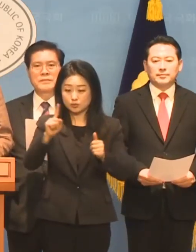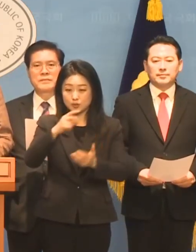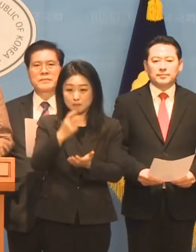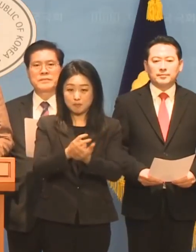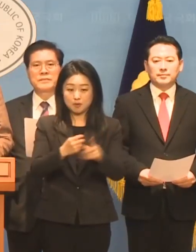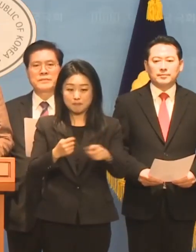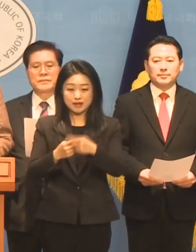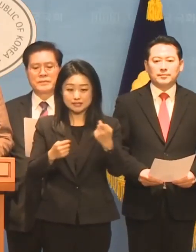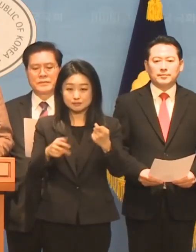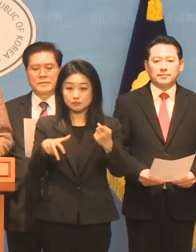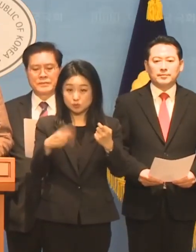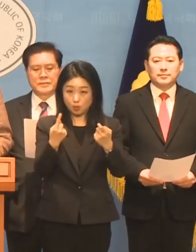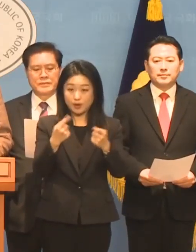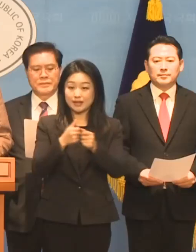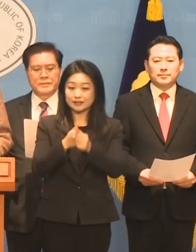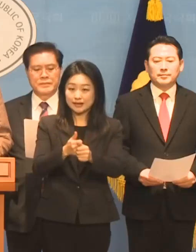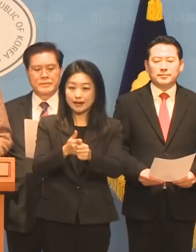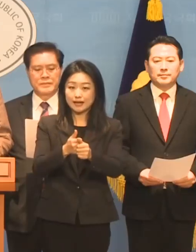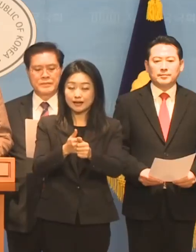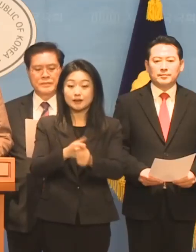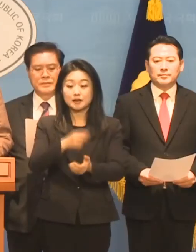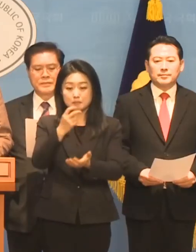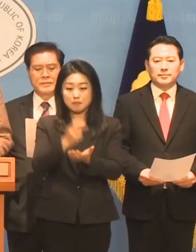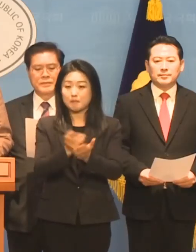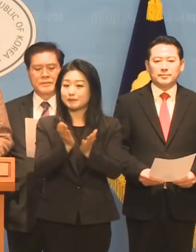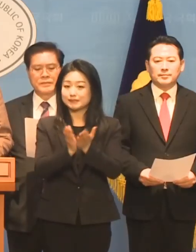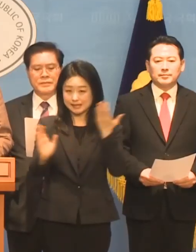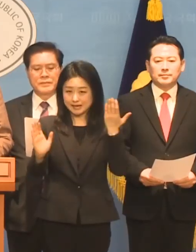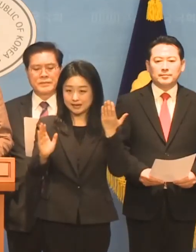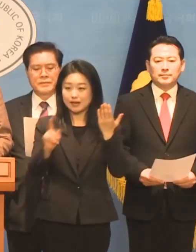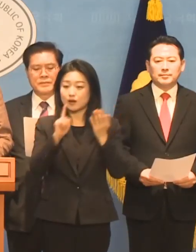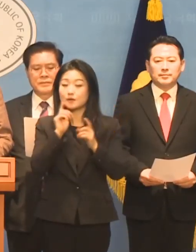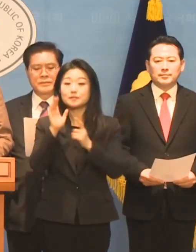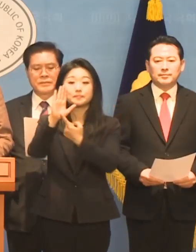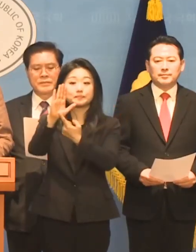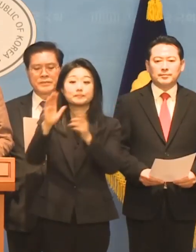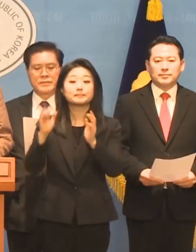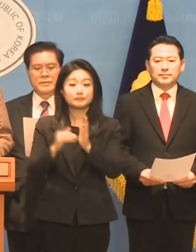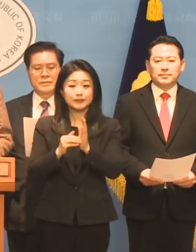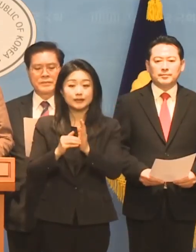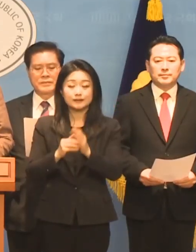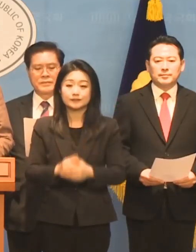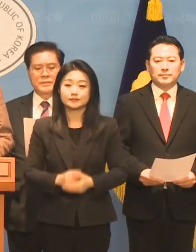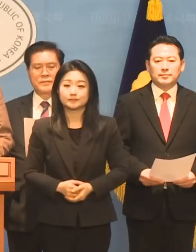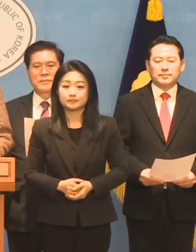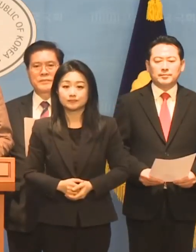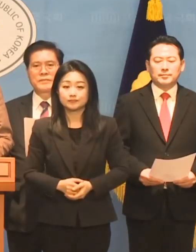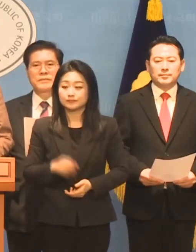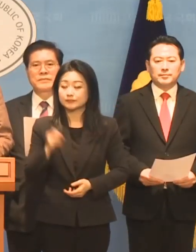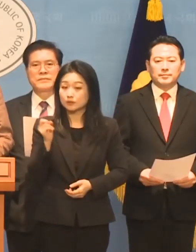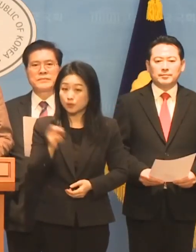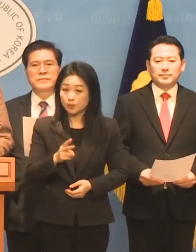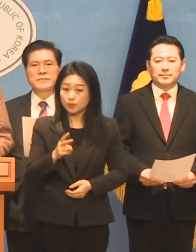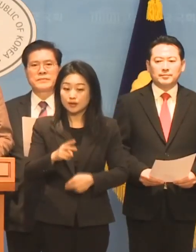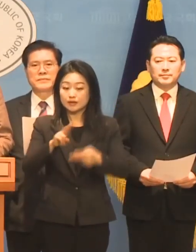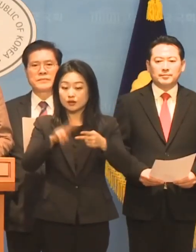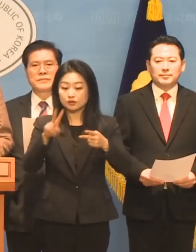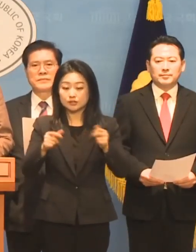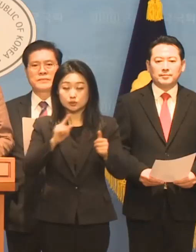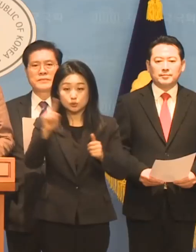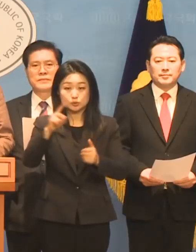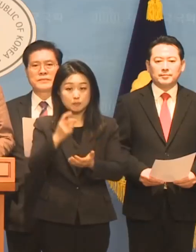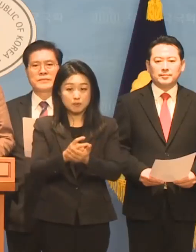제110조가 적용되는 경우 이는 적법하지 않을 수 있다고 답변한 것입니다. 아울러